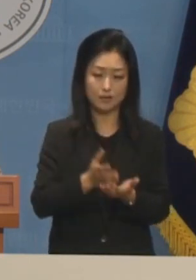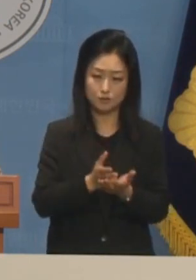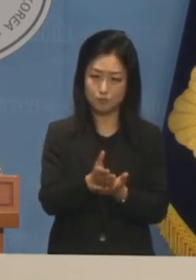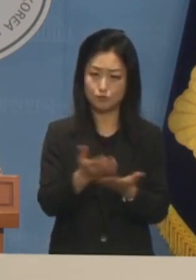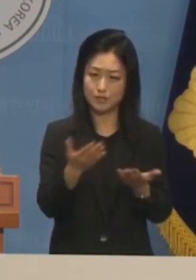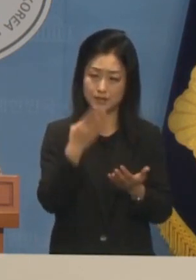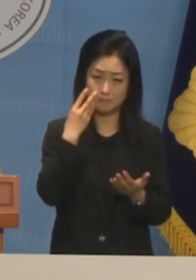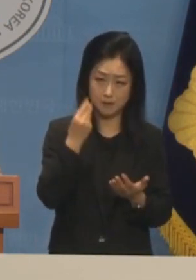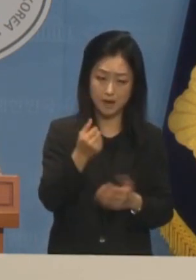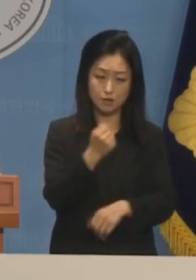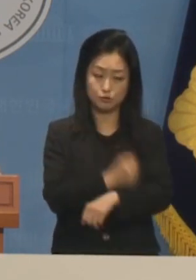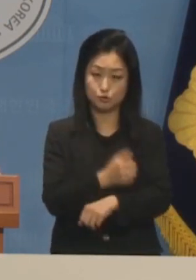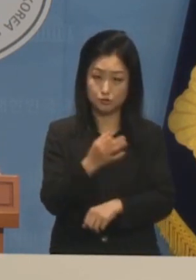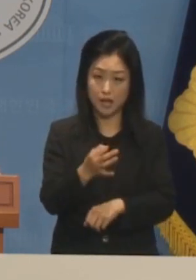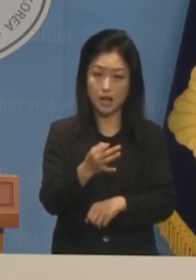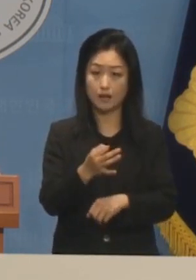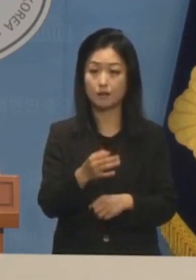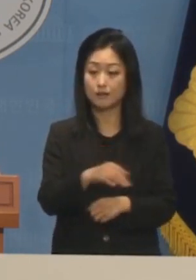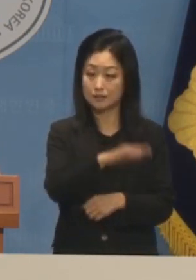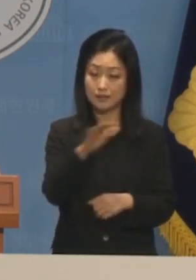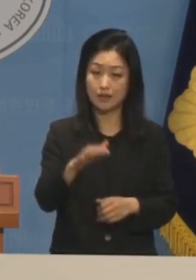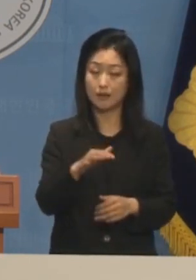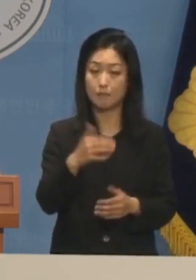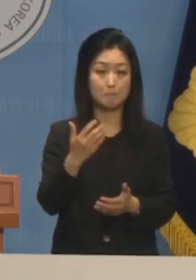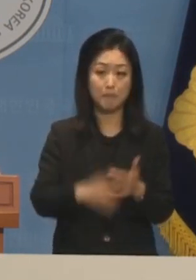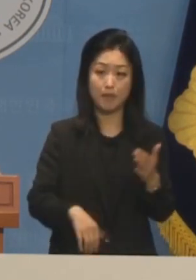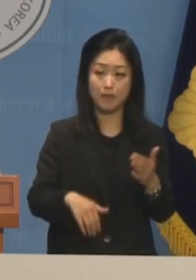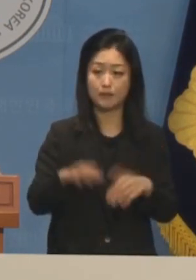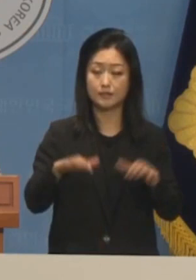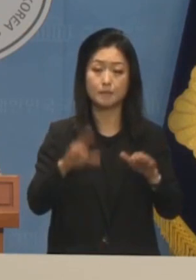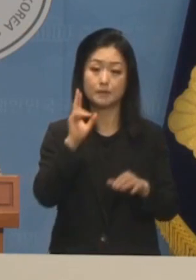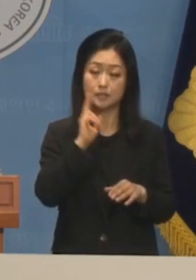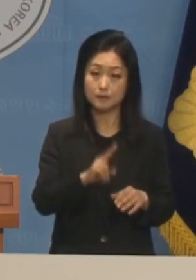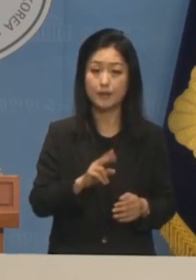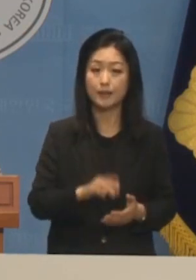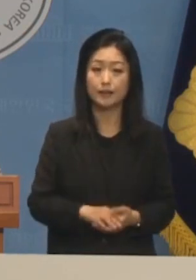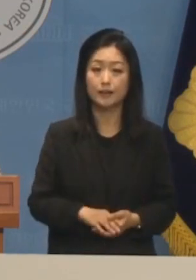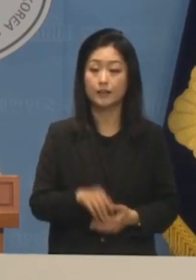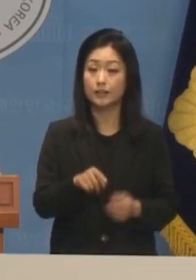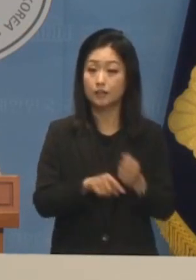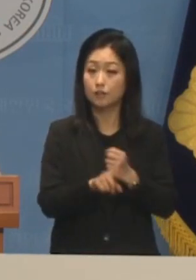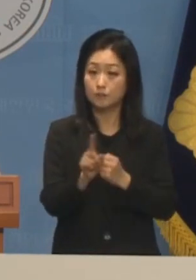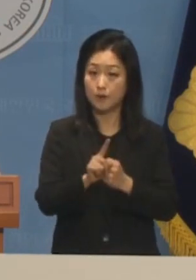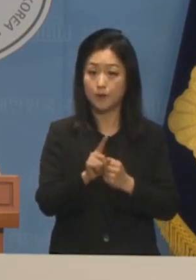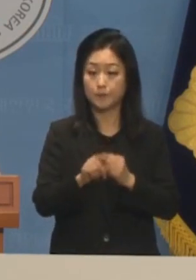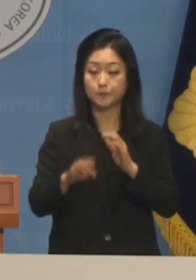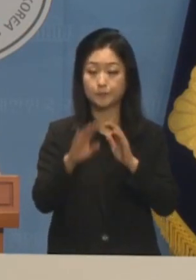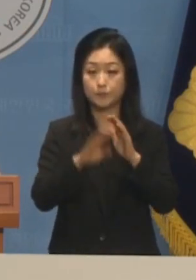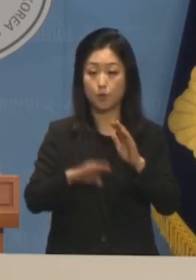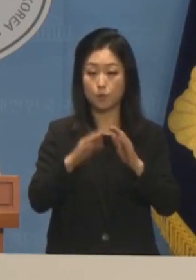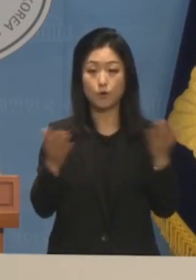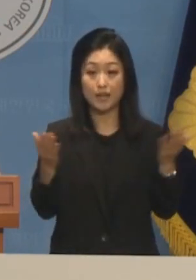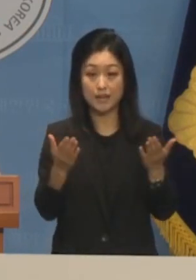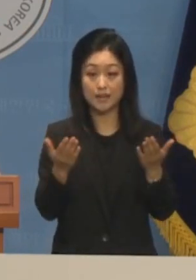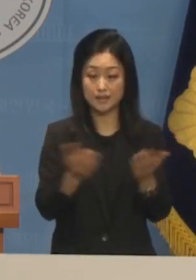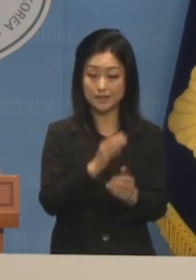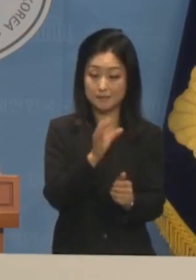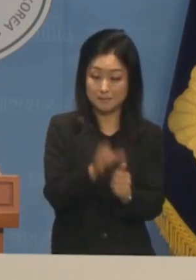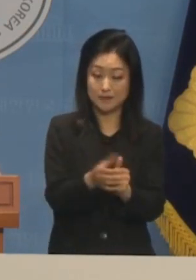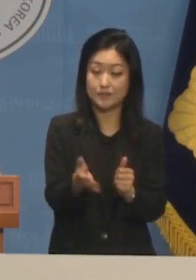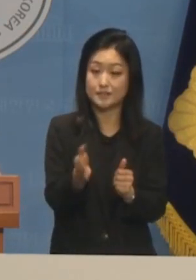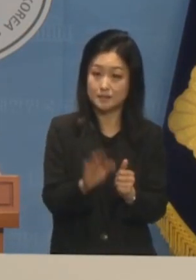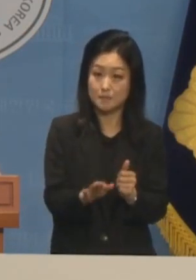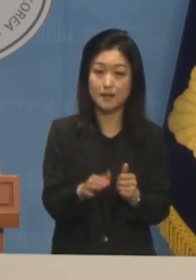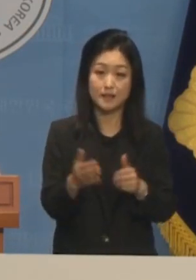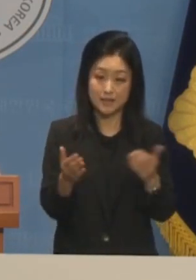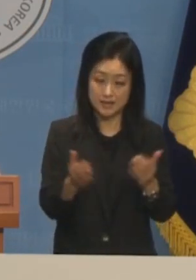물론 수당과 임금, 인사관리 등 모든 면에서 차별하고 있습니다. 그 이유는 공공부문의 업무를 수행해왔지만